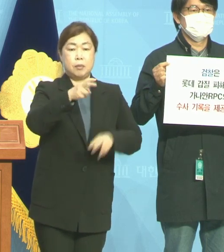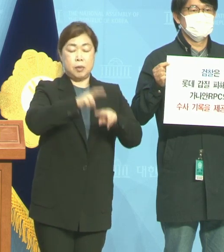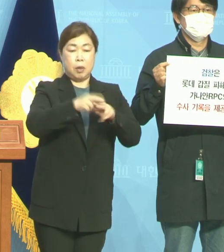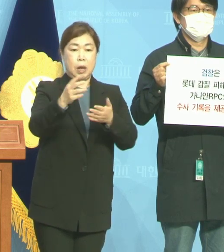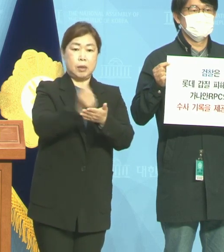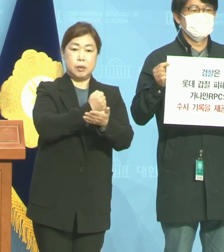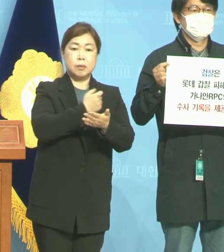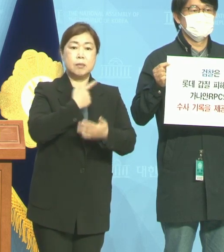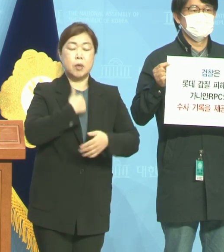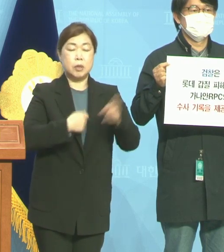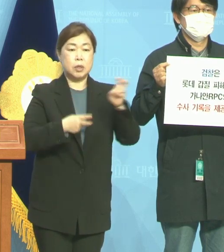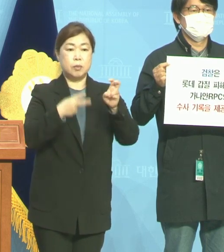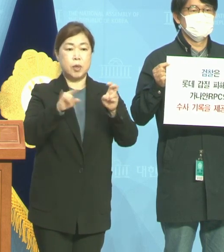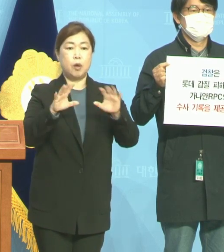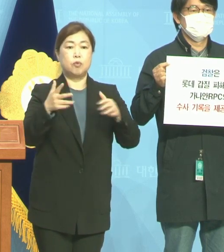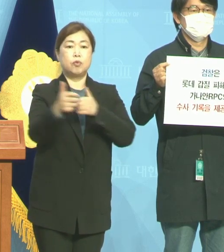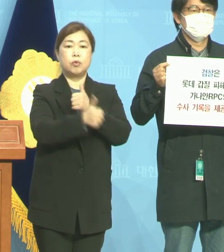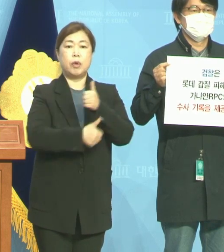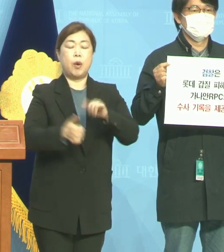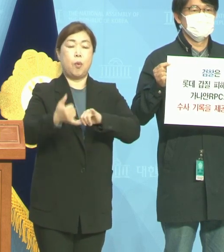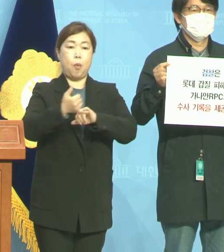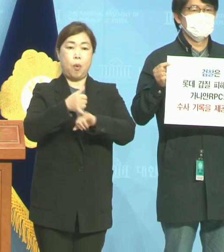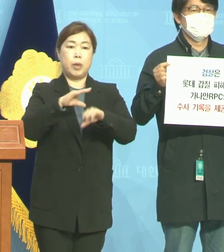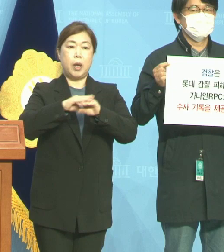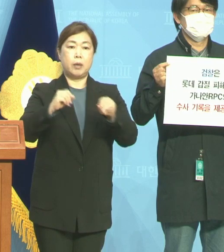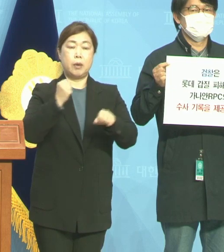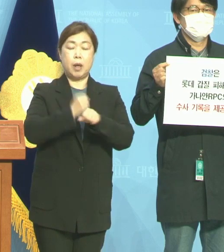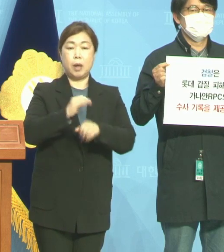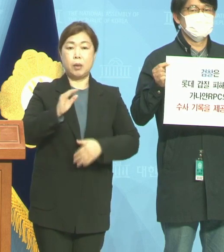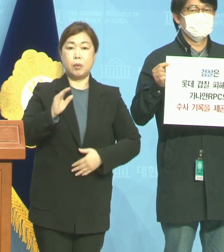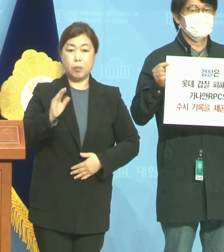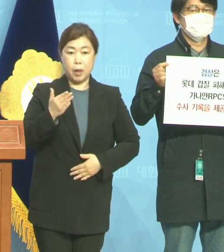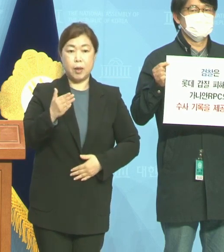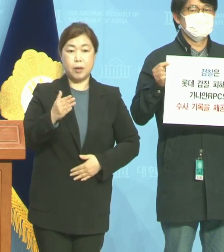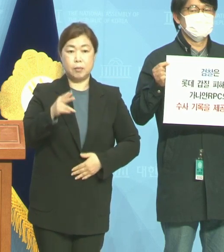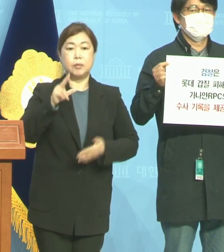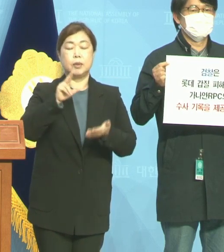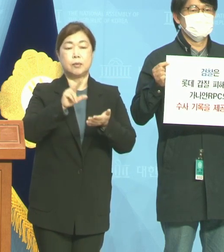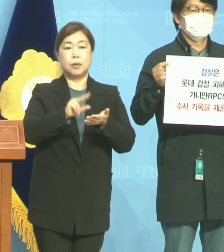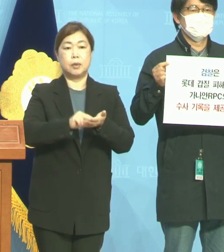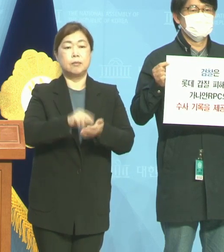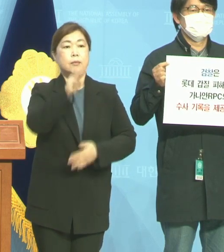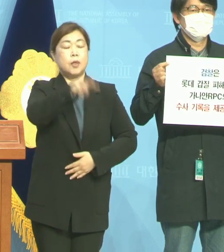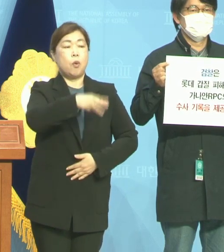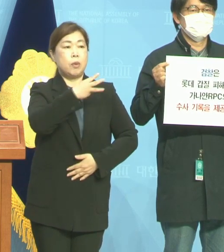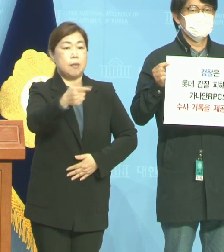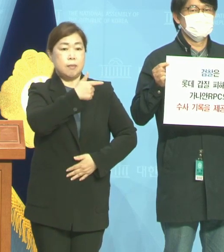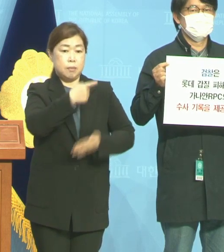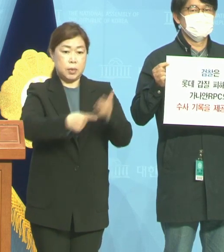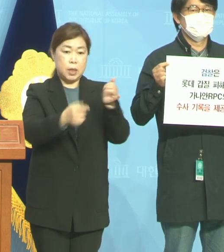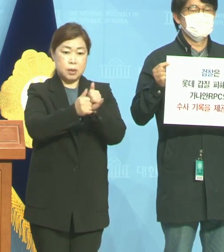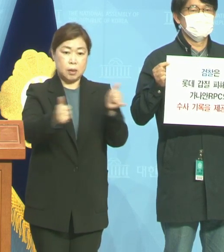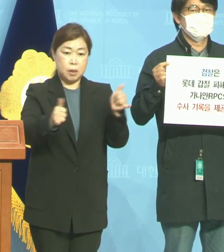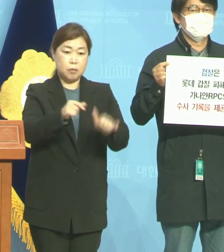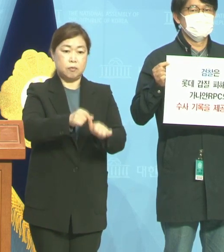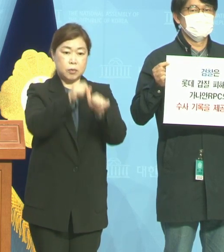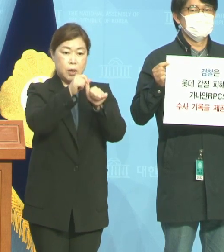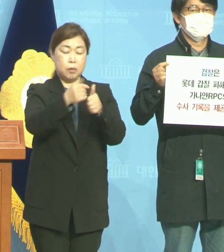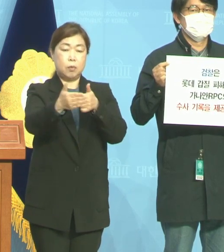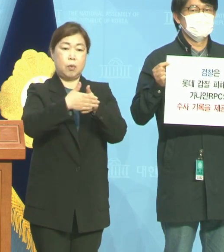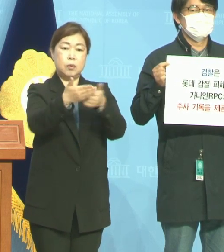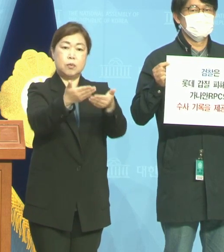국회가 반드시 해결해야 될 화제입니다 롯데 각질 피해자들이 피해 구제를 받는